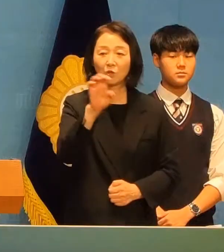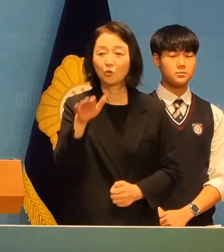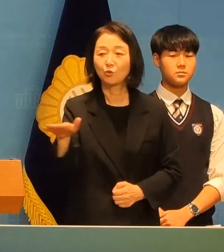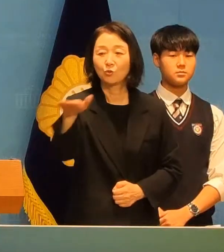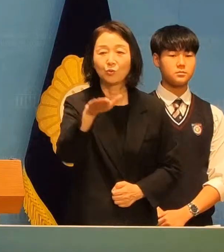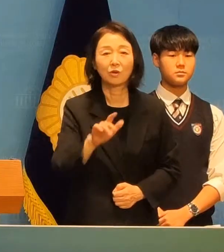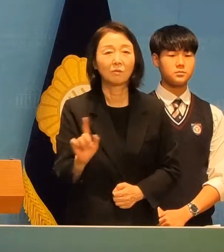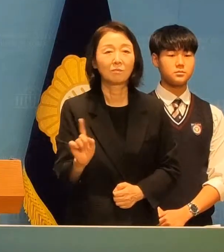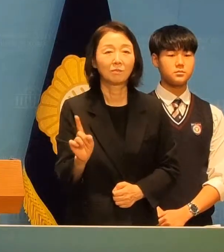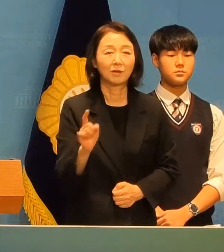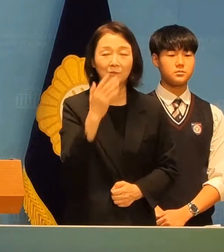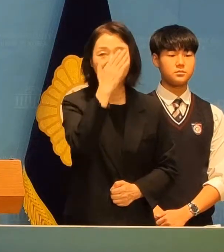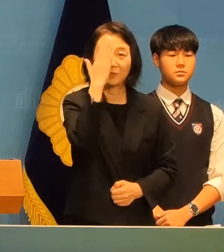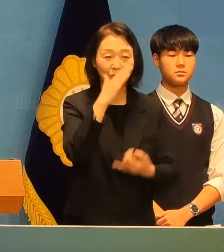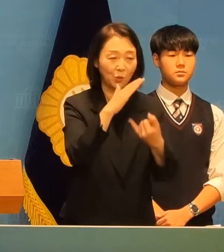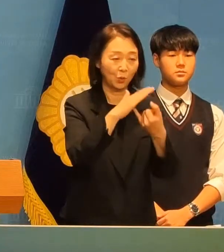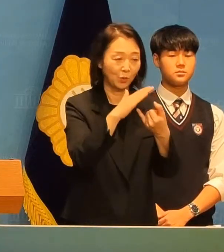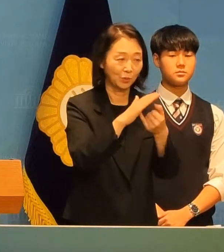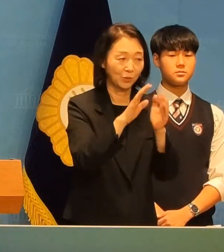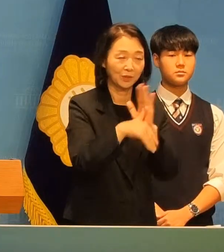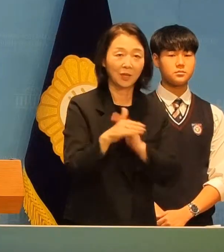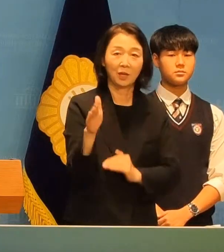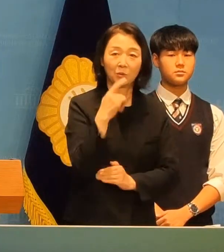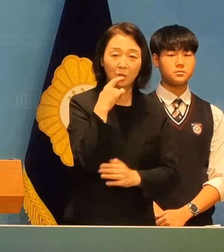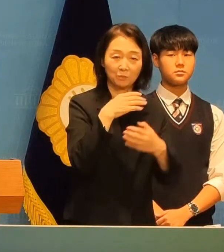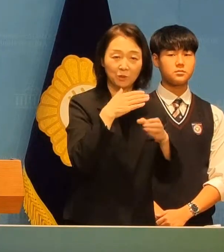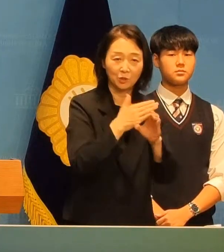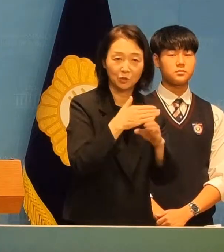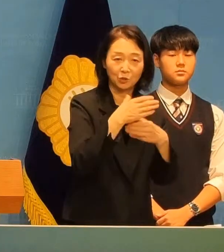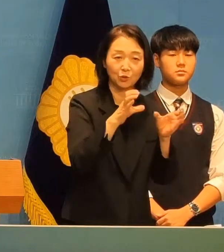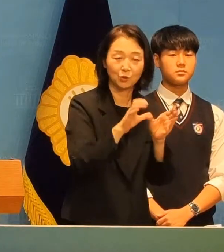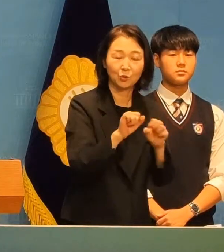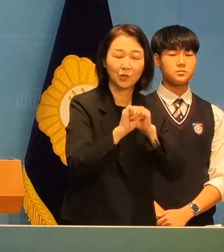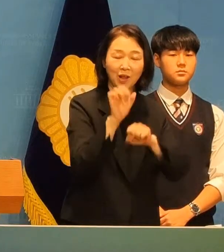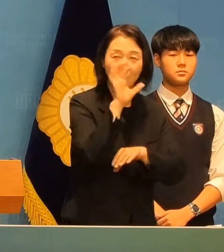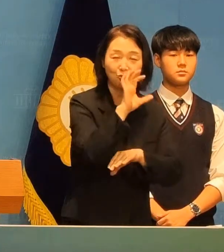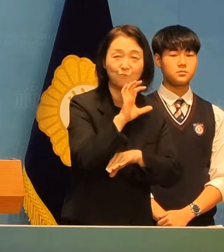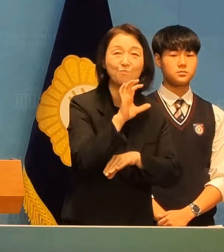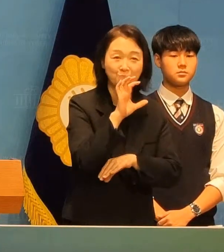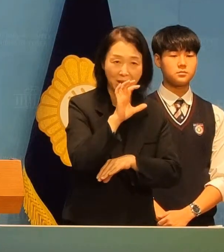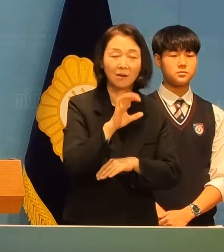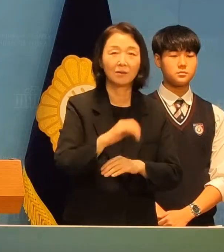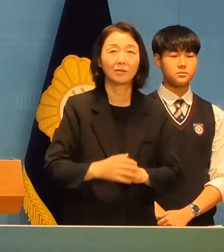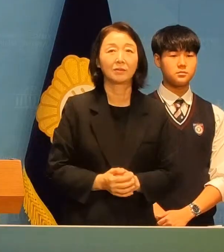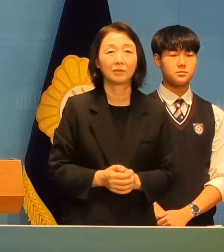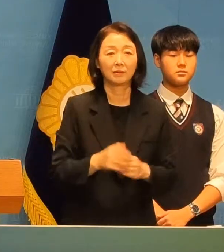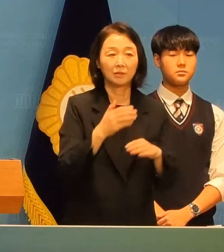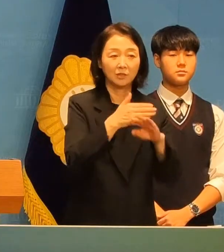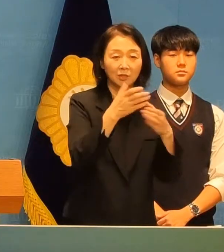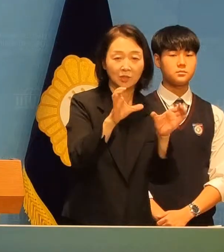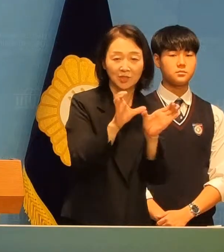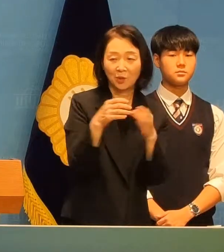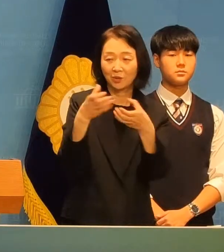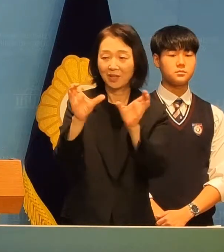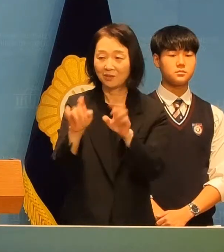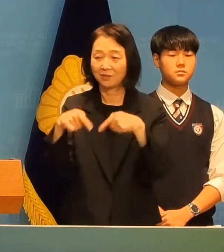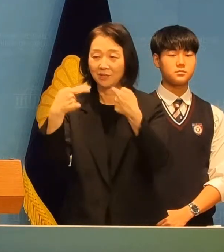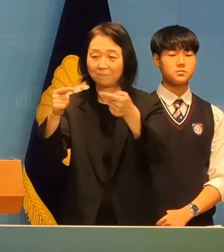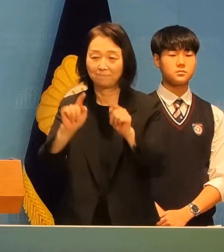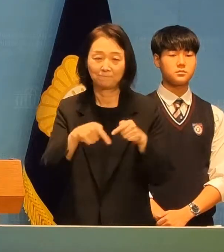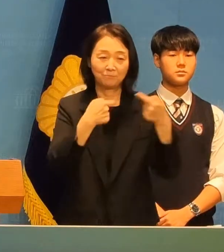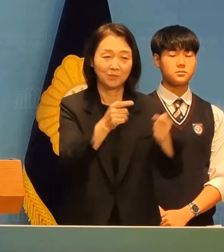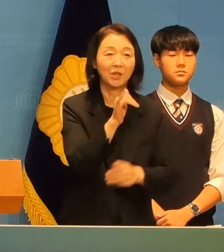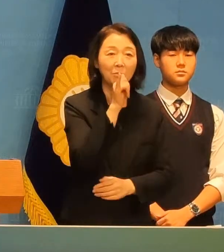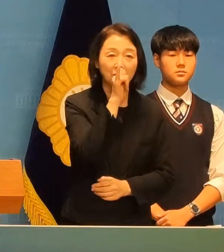경우에도 청소년 시기서부터 민주주의와 관련된 훈련들이 진행이 되고 각 정당에 참여하면서